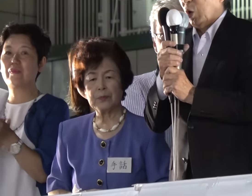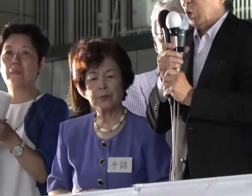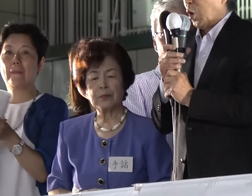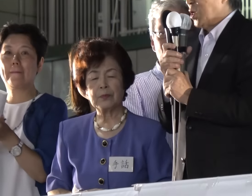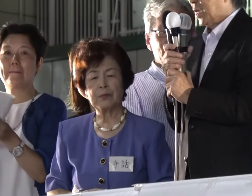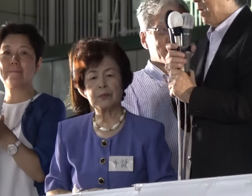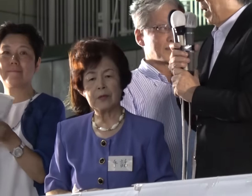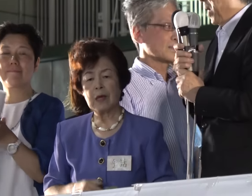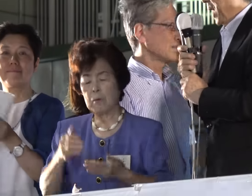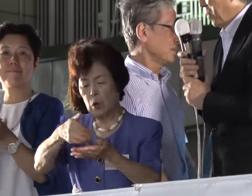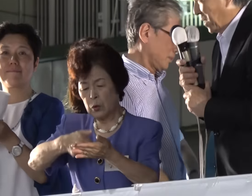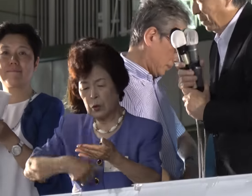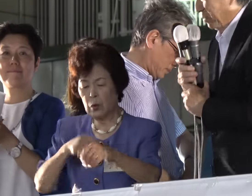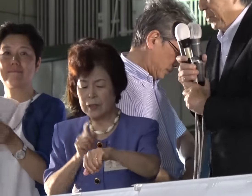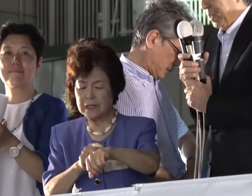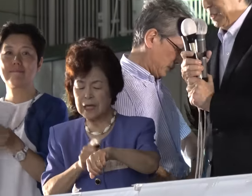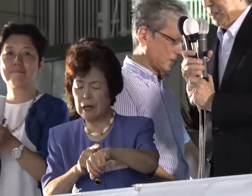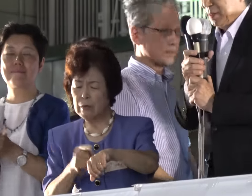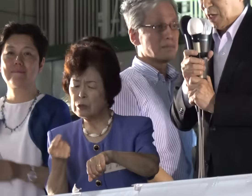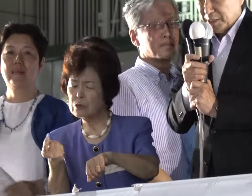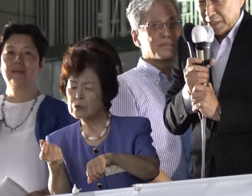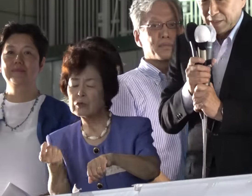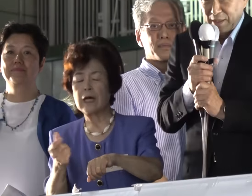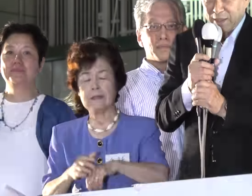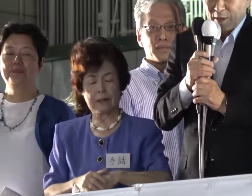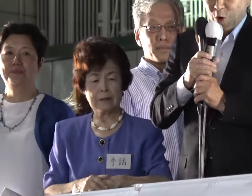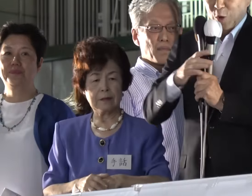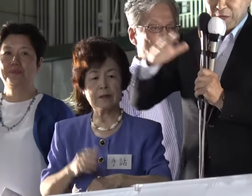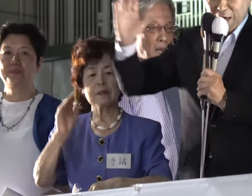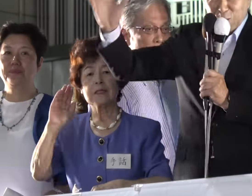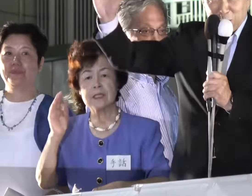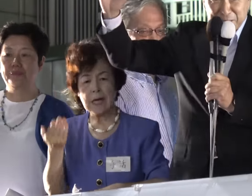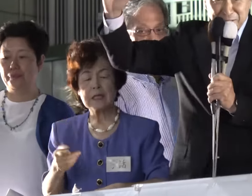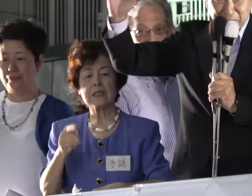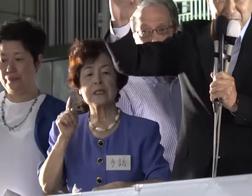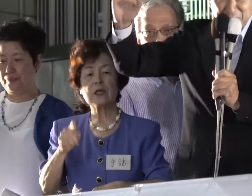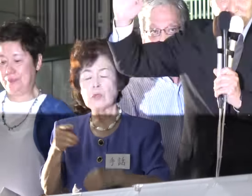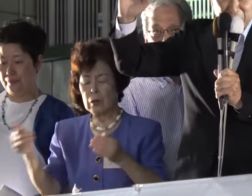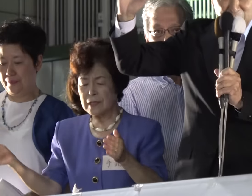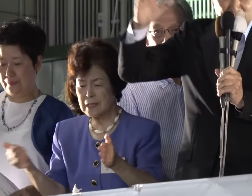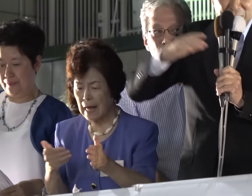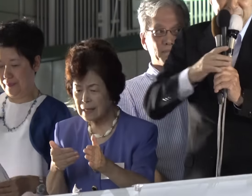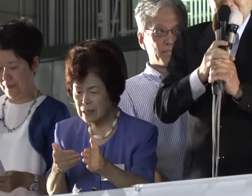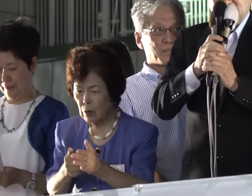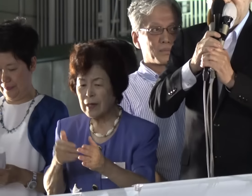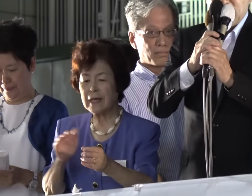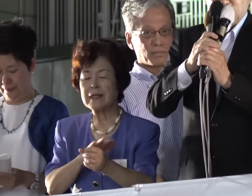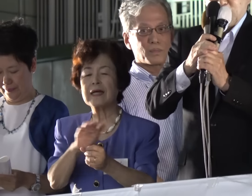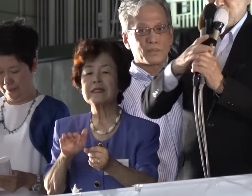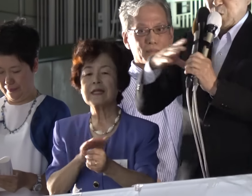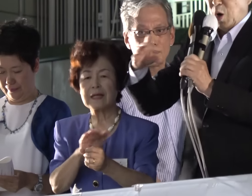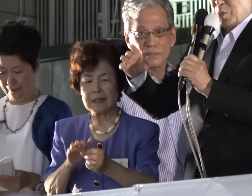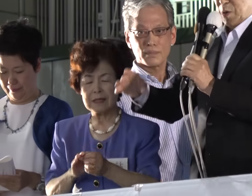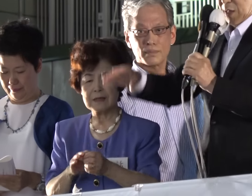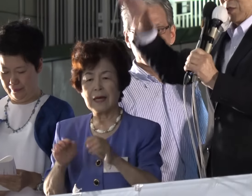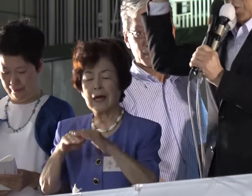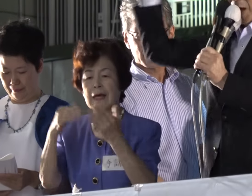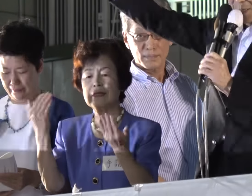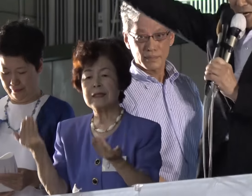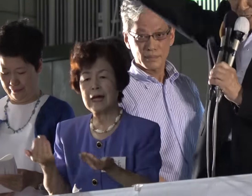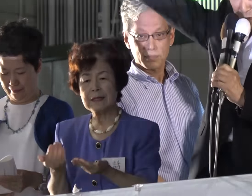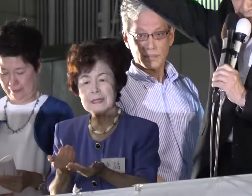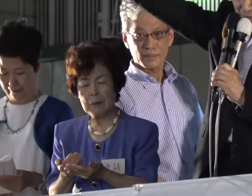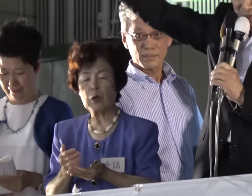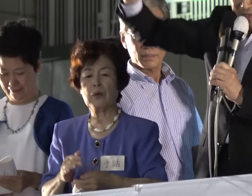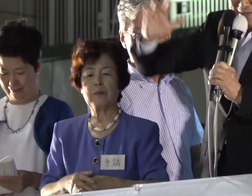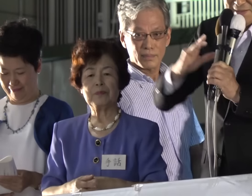もう残り時間はあまりありません。しかしこの最後が大事なんですよ。最後は何事も勝負は爪